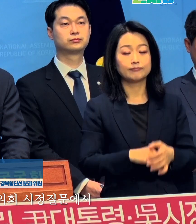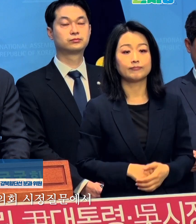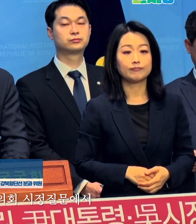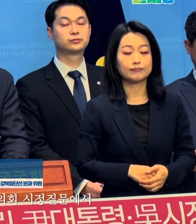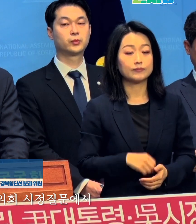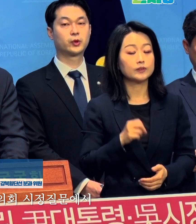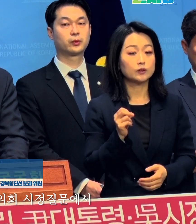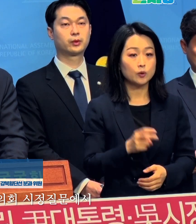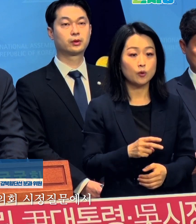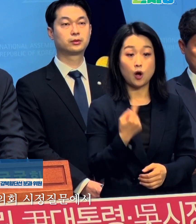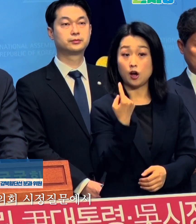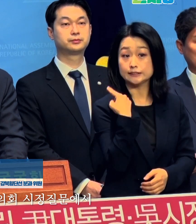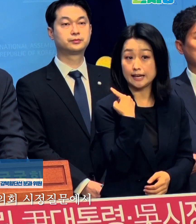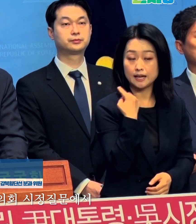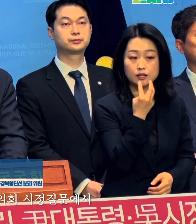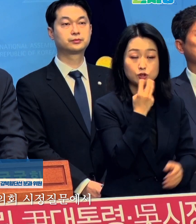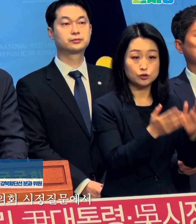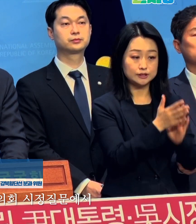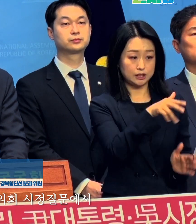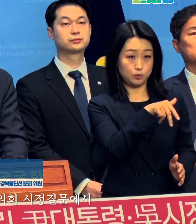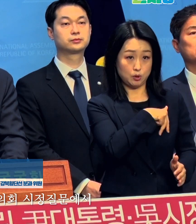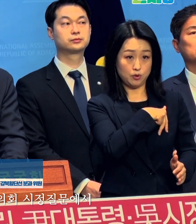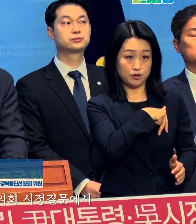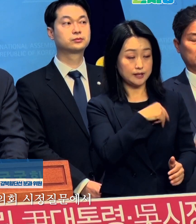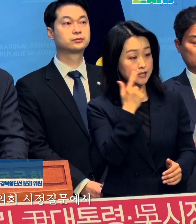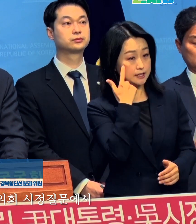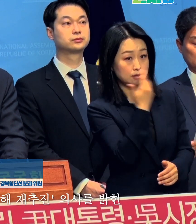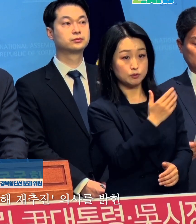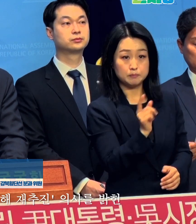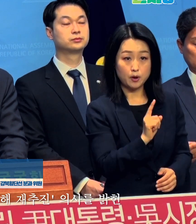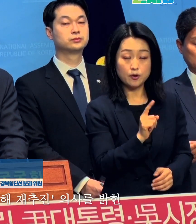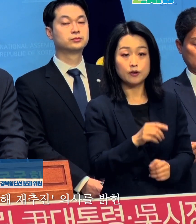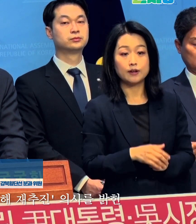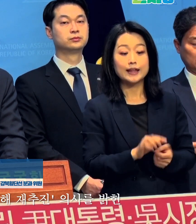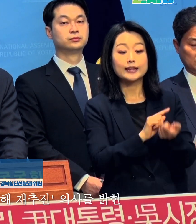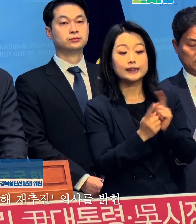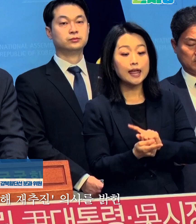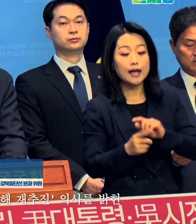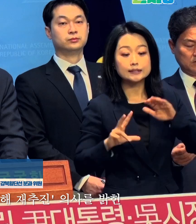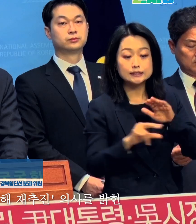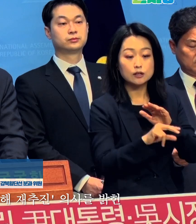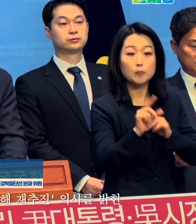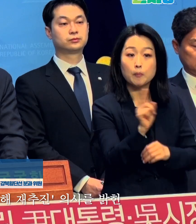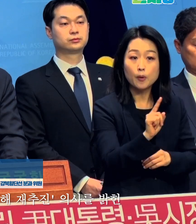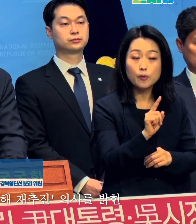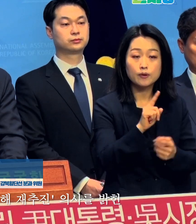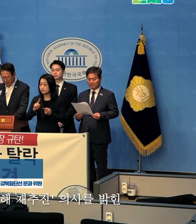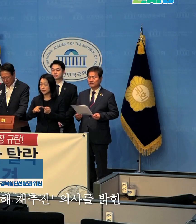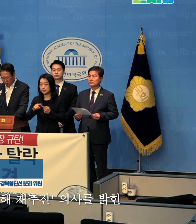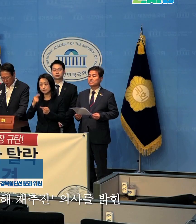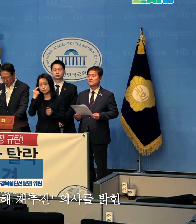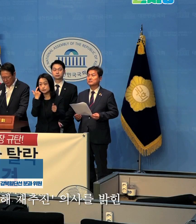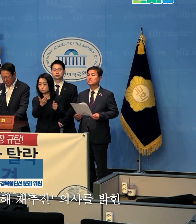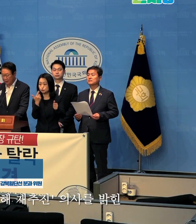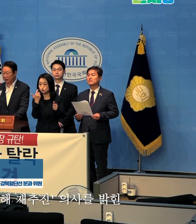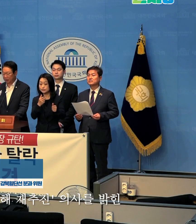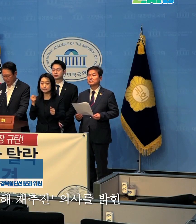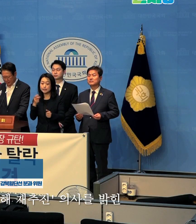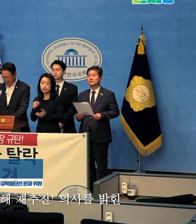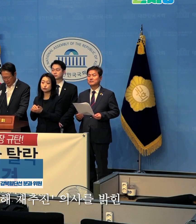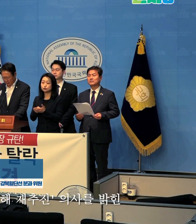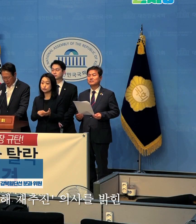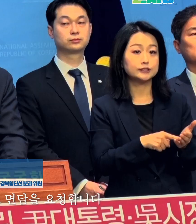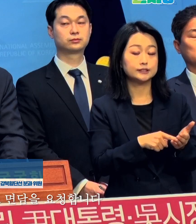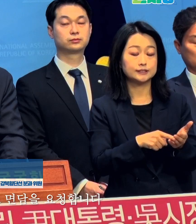첫 번째로 어제 서울시의회 시정질문에서 대한노선과 사업성 제고 등을 통해 재추진